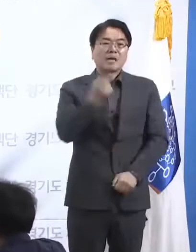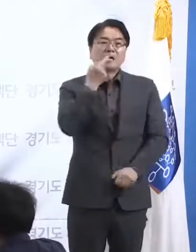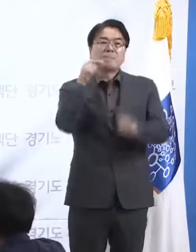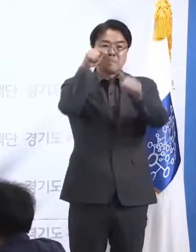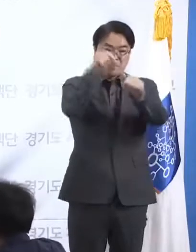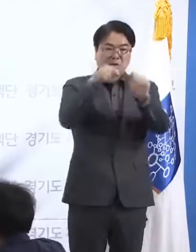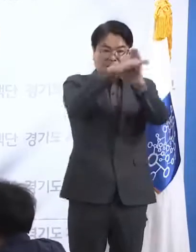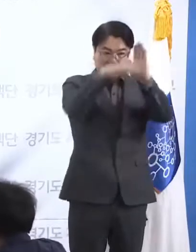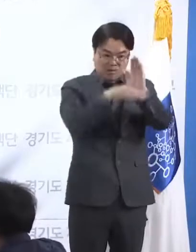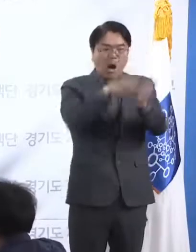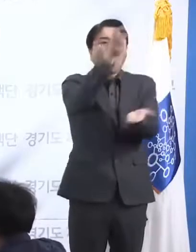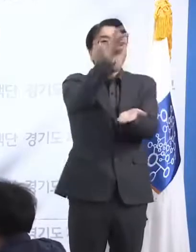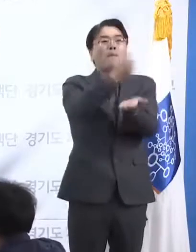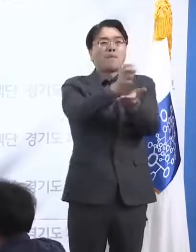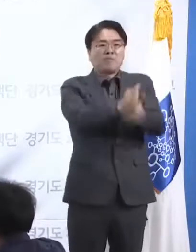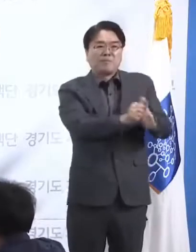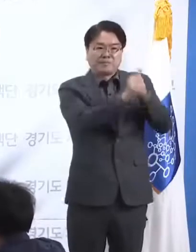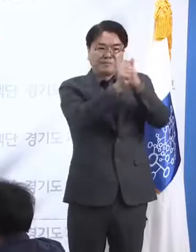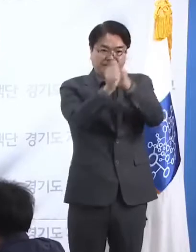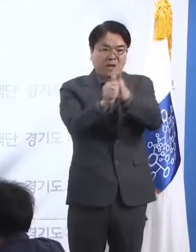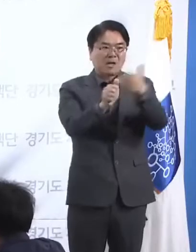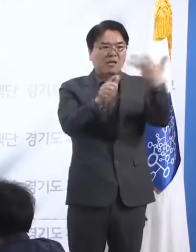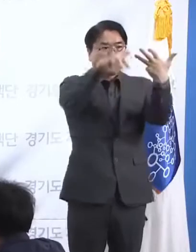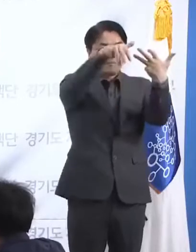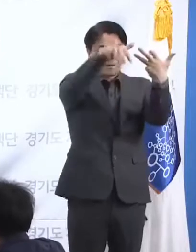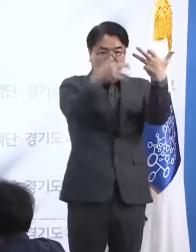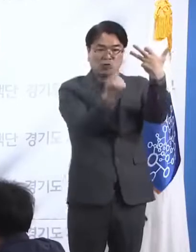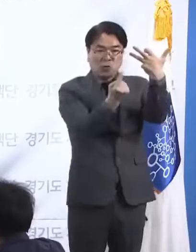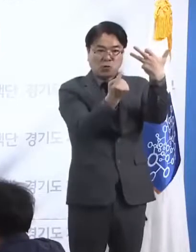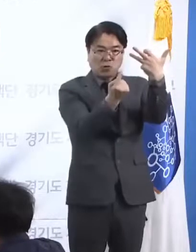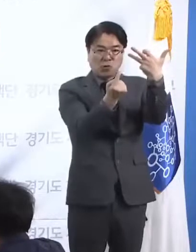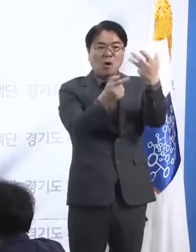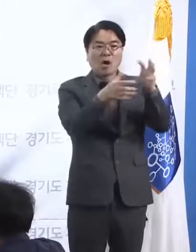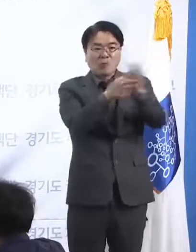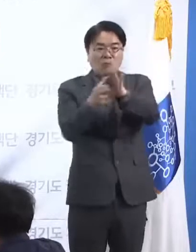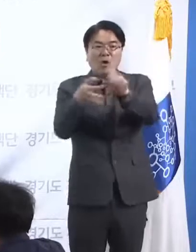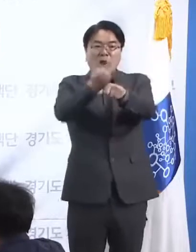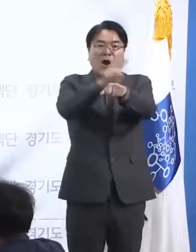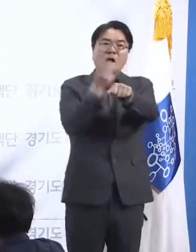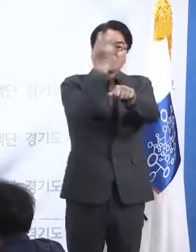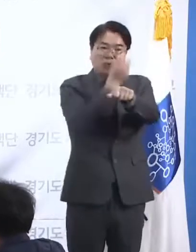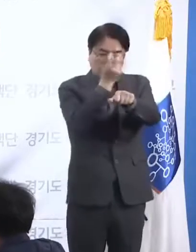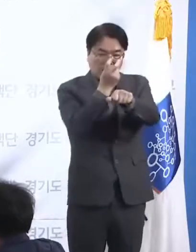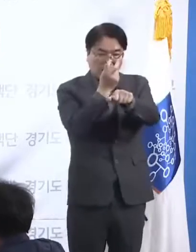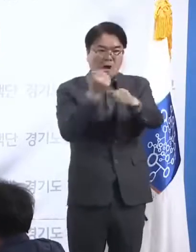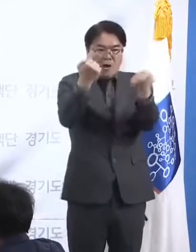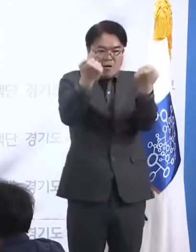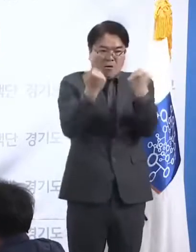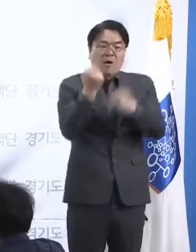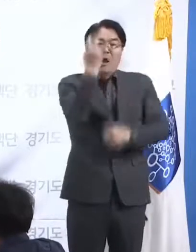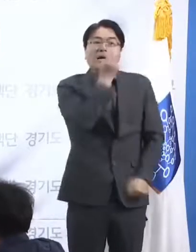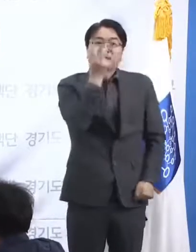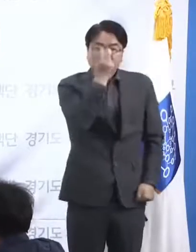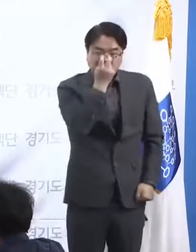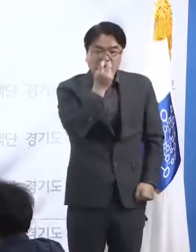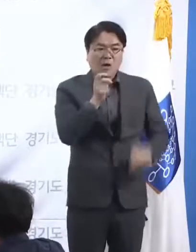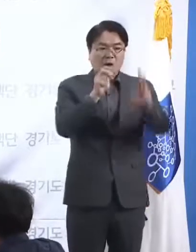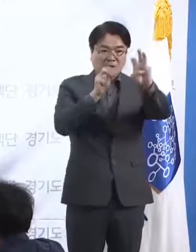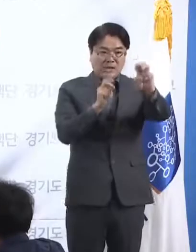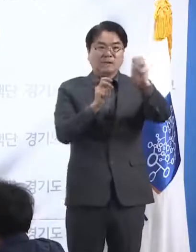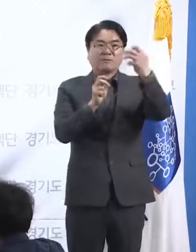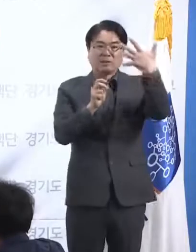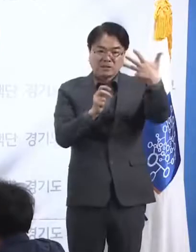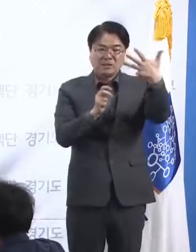및 관리에 관한 법률상 18조 3항의 역학조사, 46조의 건강진단,